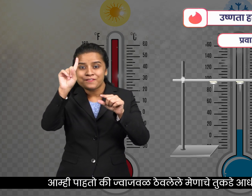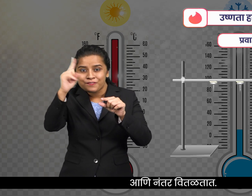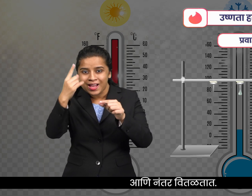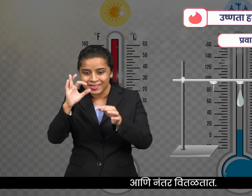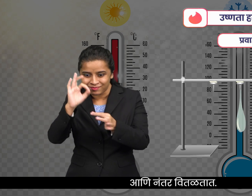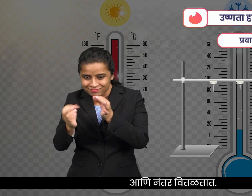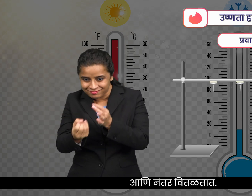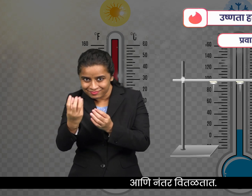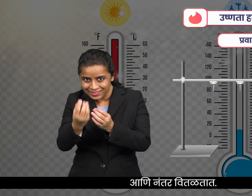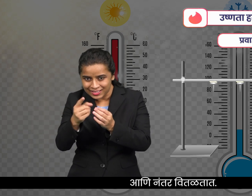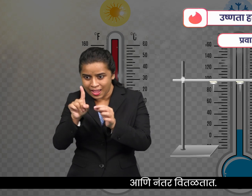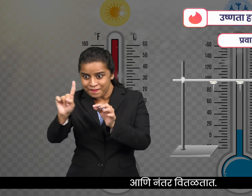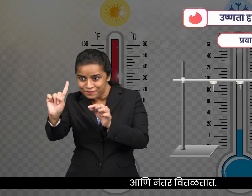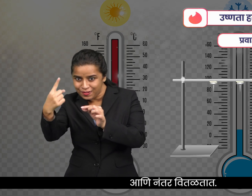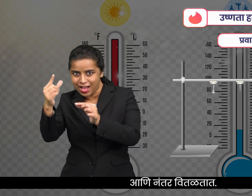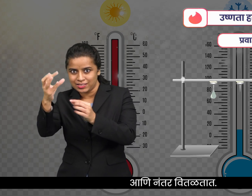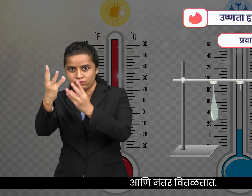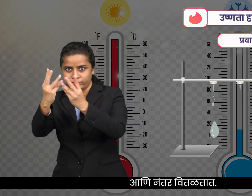आणि नंतर वितळतात.